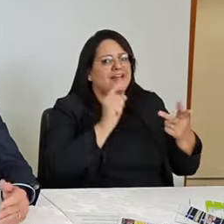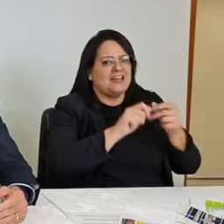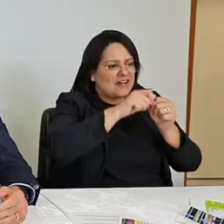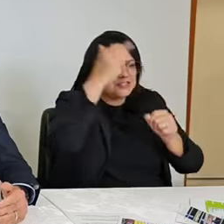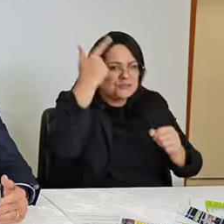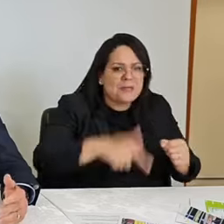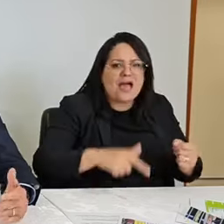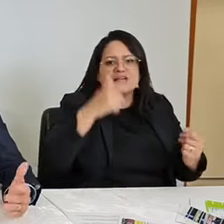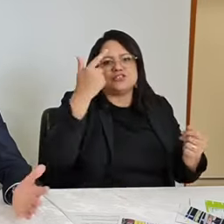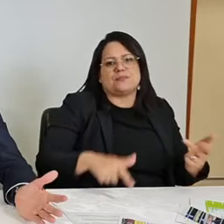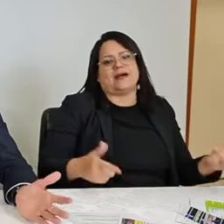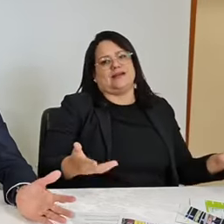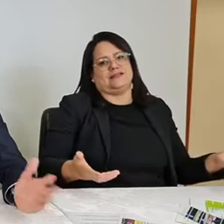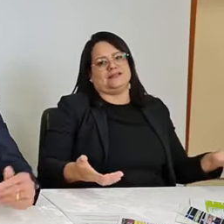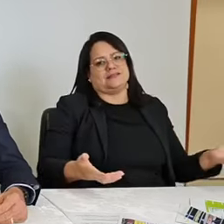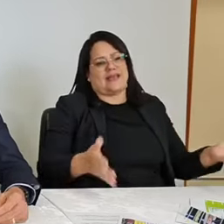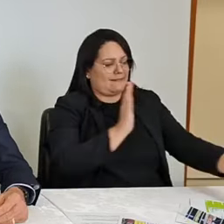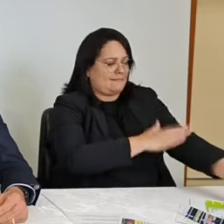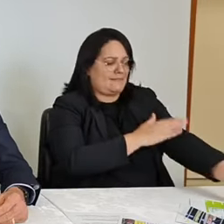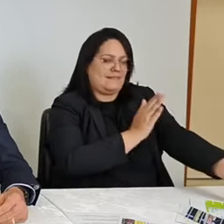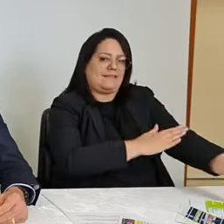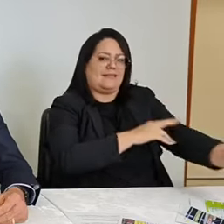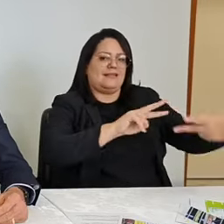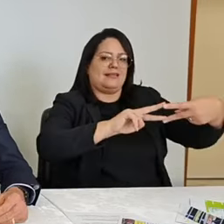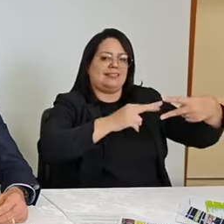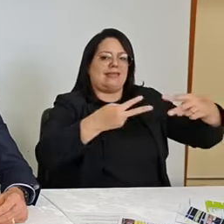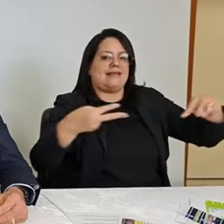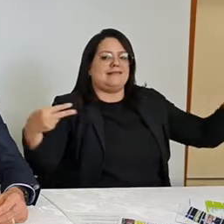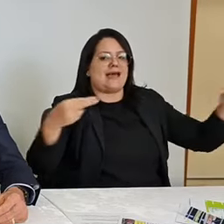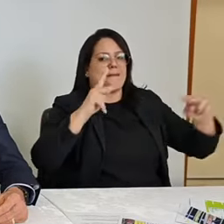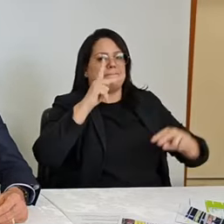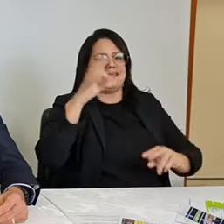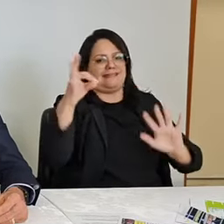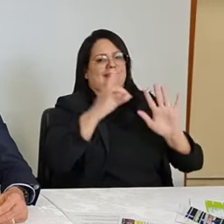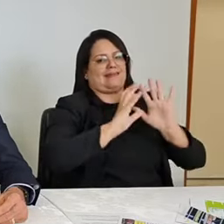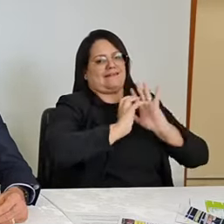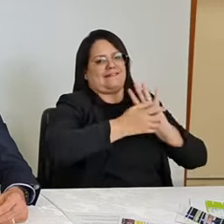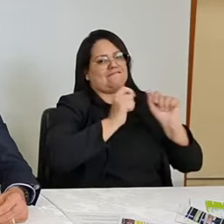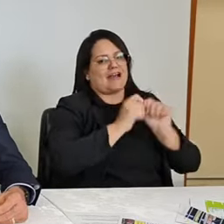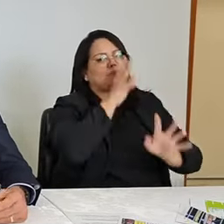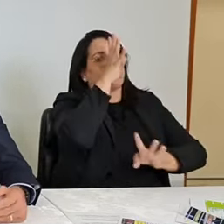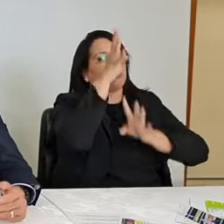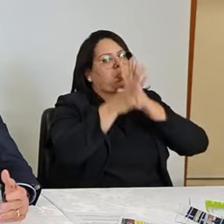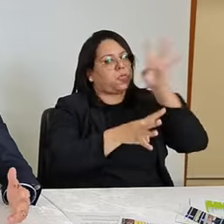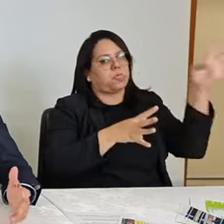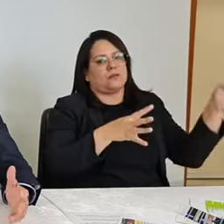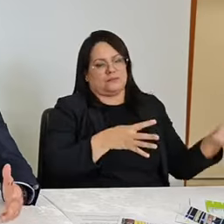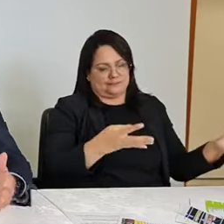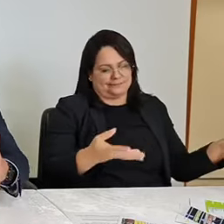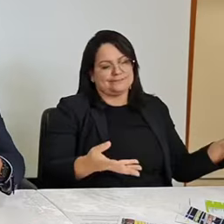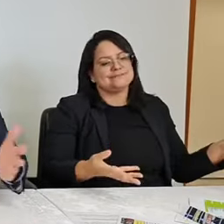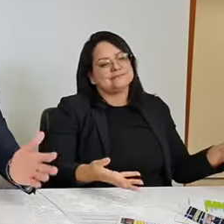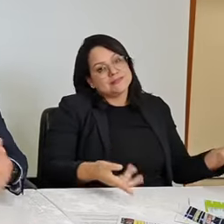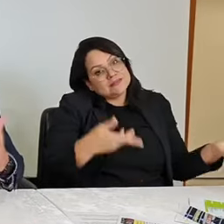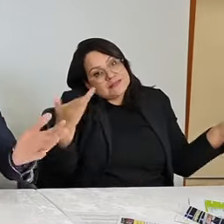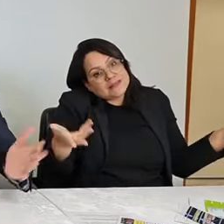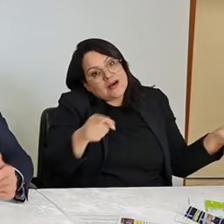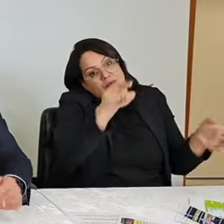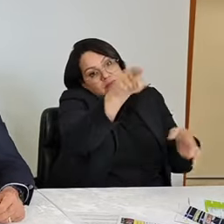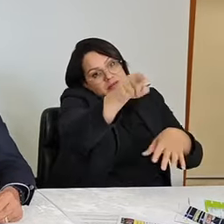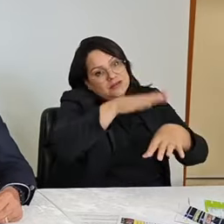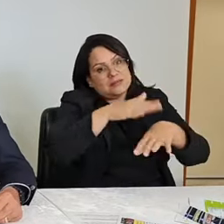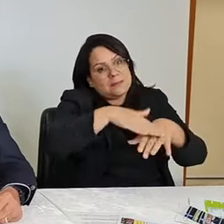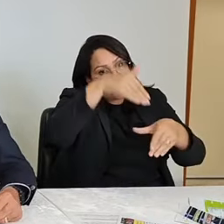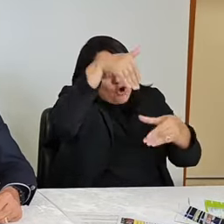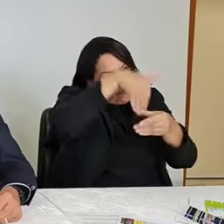afinal de contas, está no DNA do PT fazer essas besteiras aí. Então, cabe ao